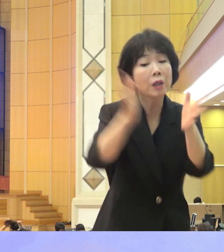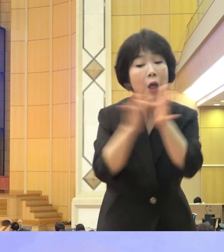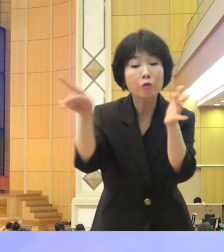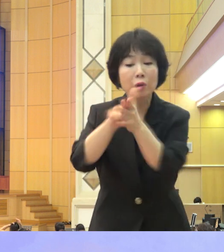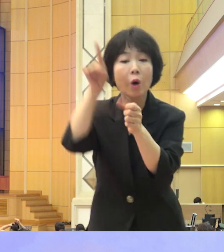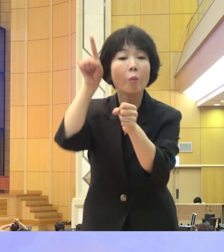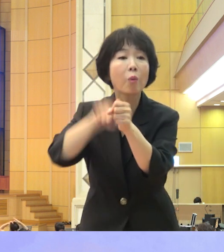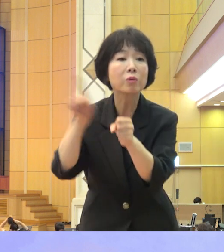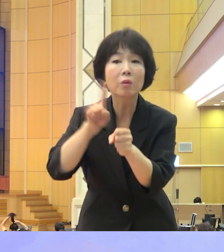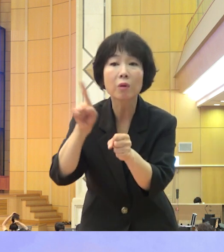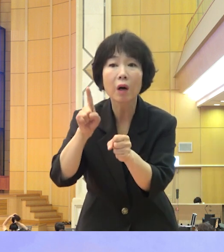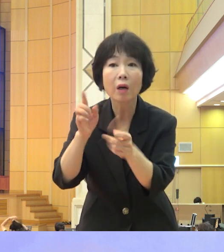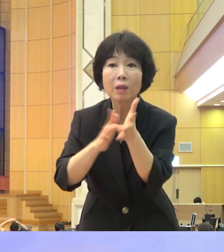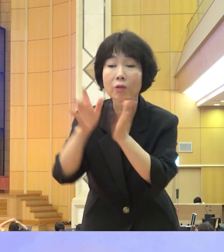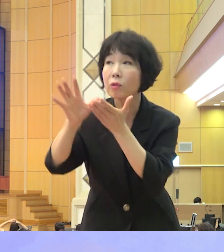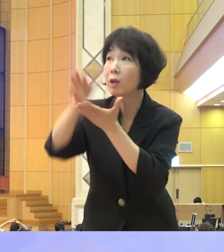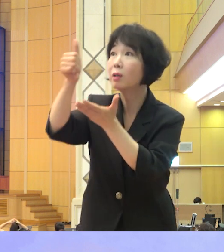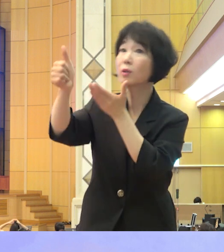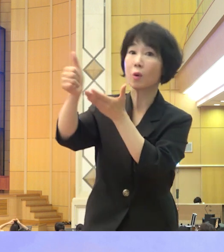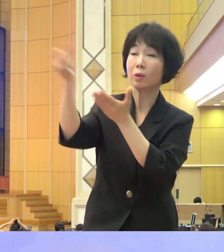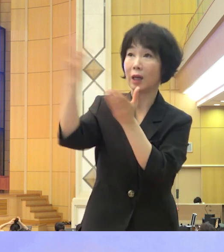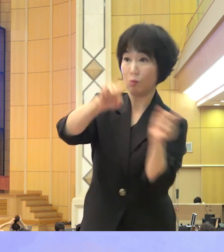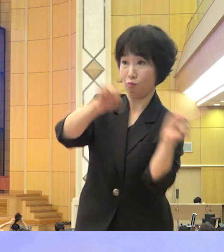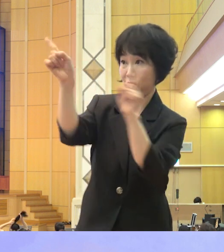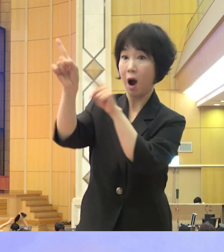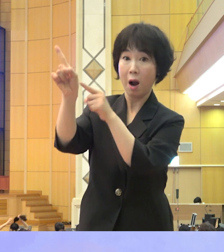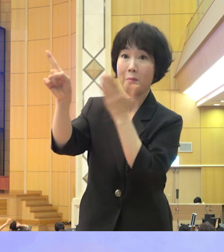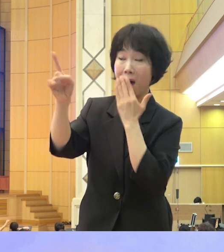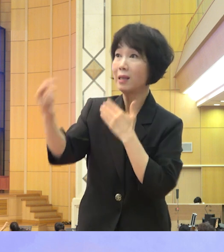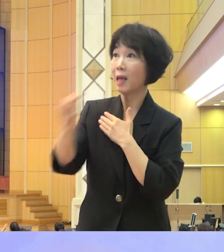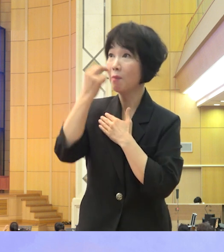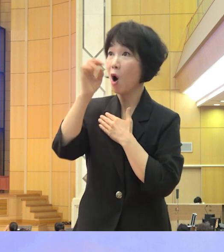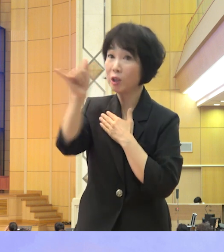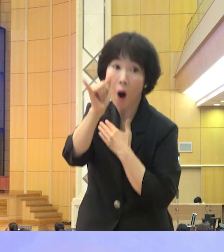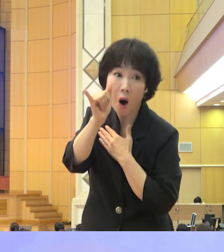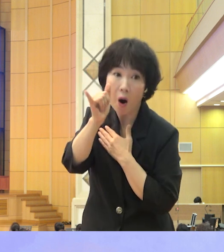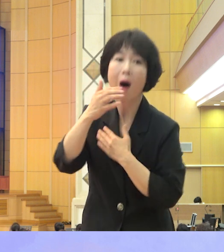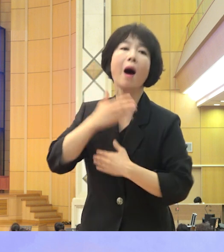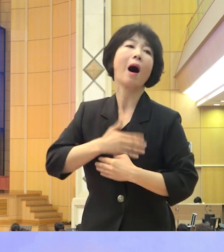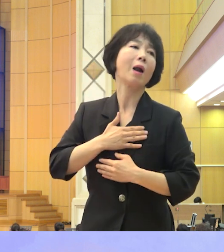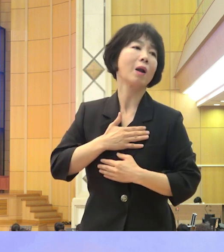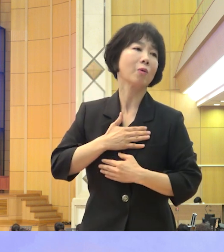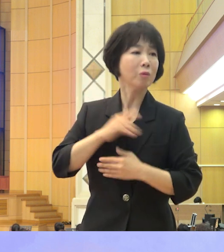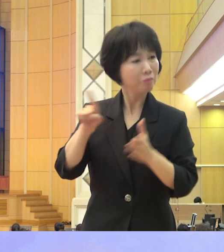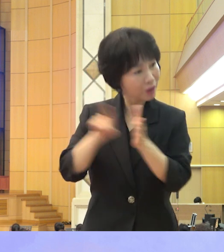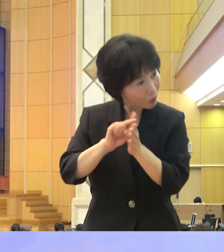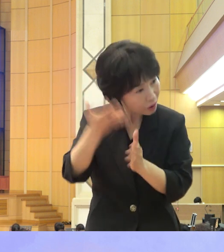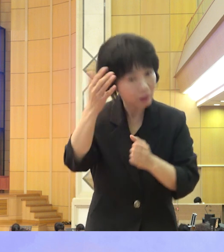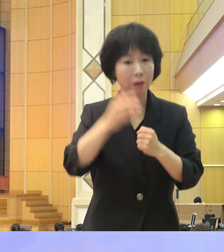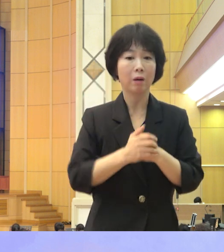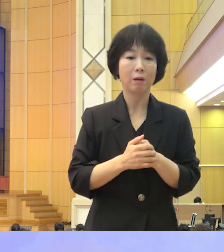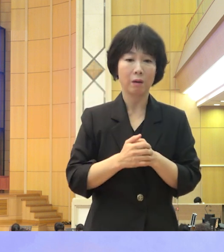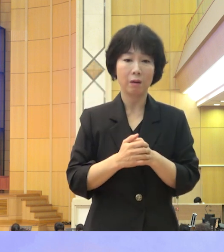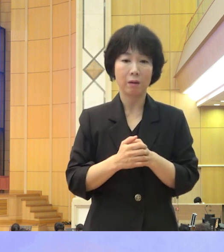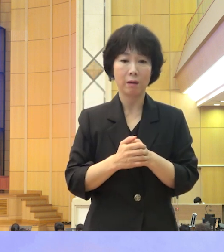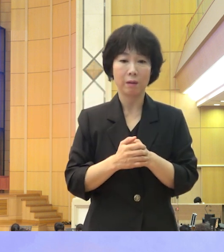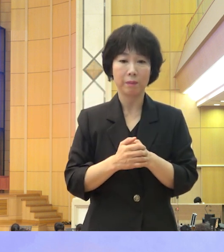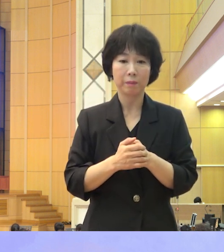것이 예수님이 그리스도요 부활이라고 하는 것, 그리고 예수님이 나에게 부활이 되므로